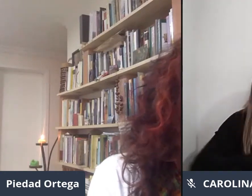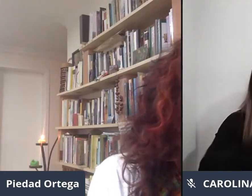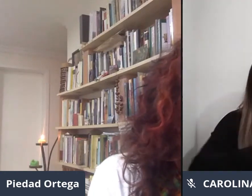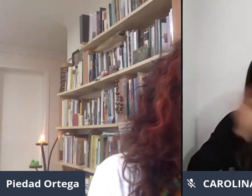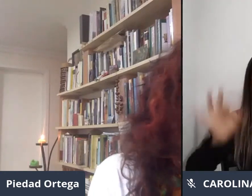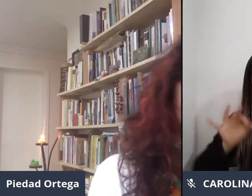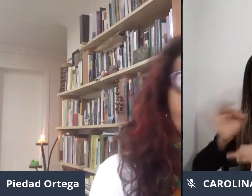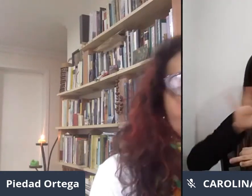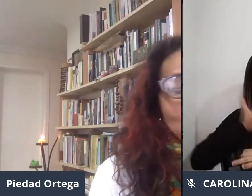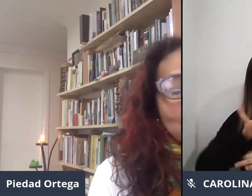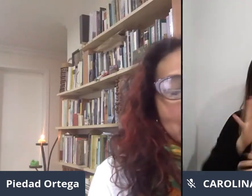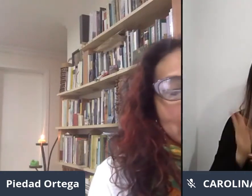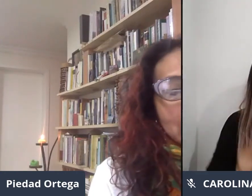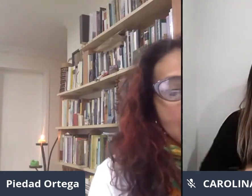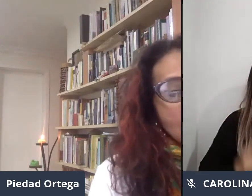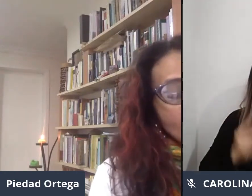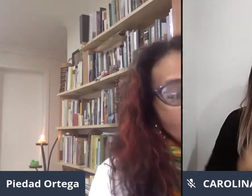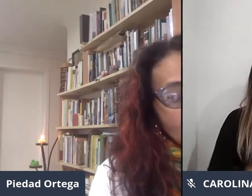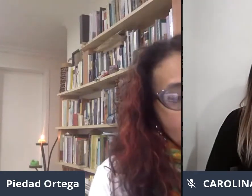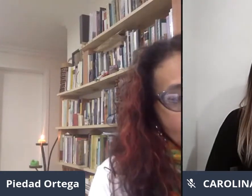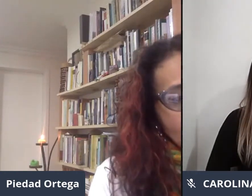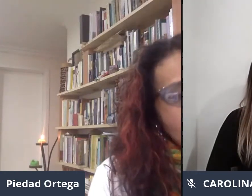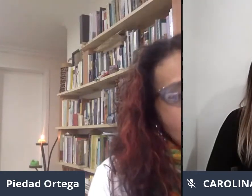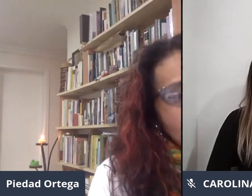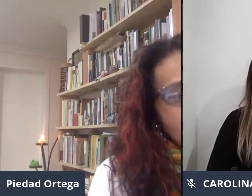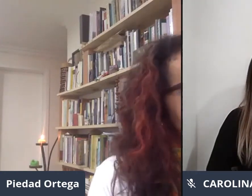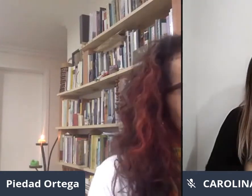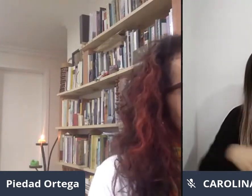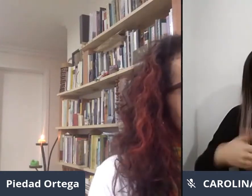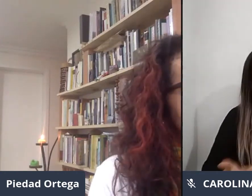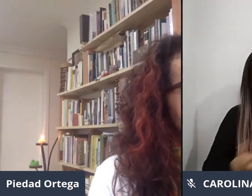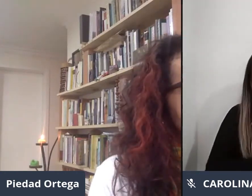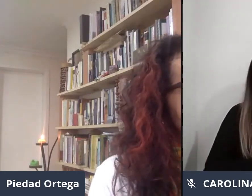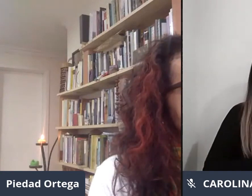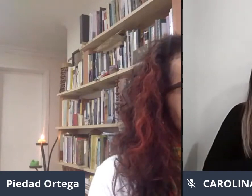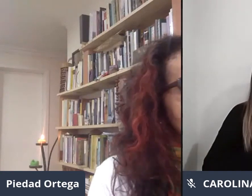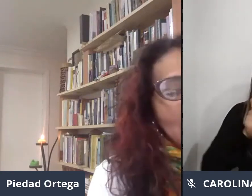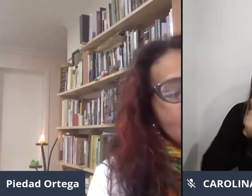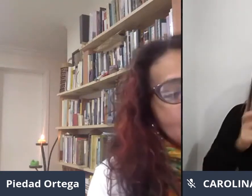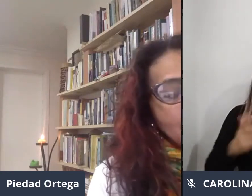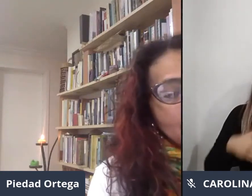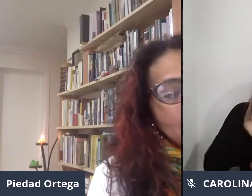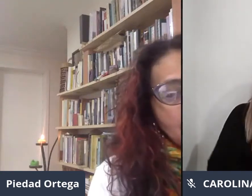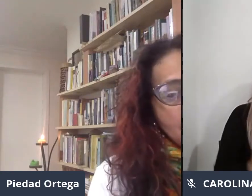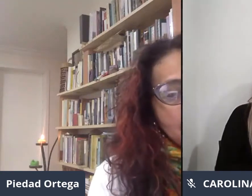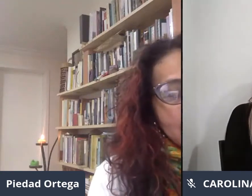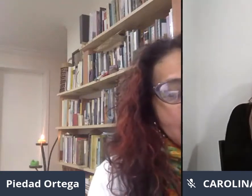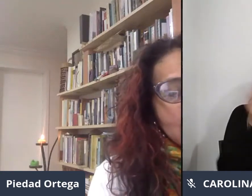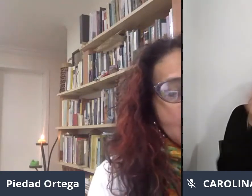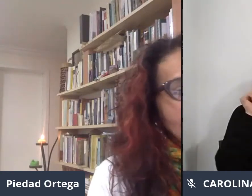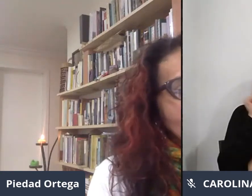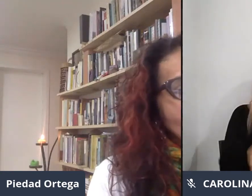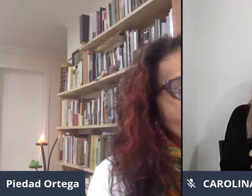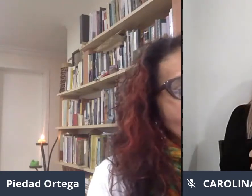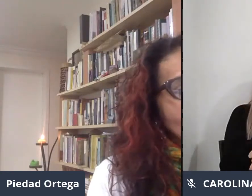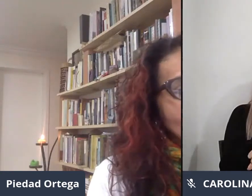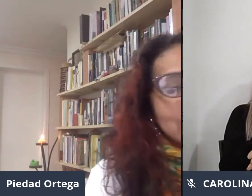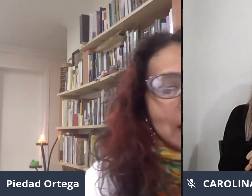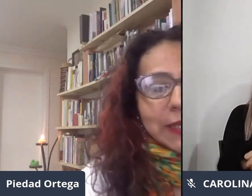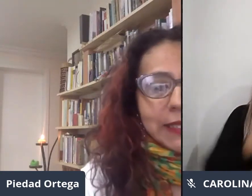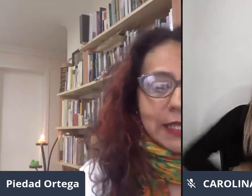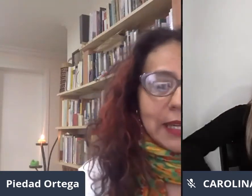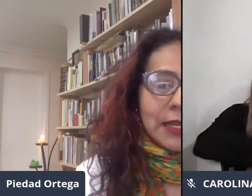la vida. Por eso, quienes nos posicionamos en la pedagogía crítica, hacemos del porvenir